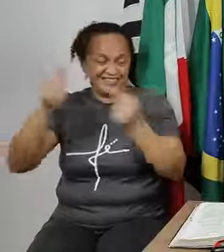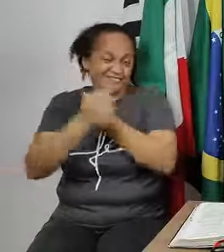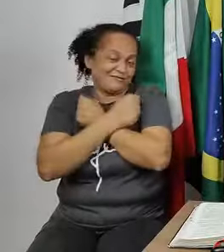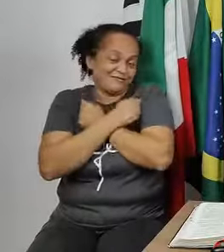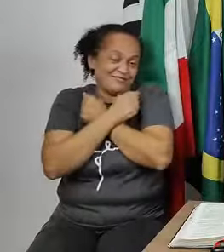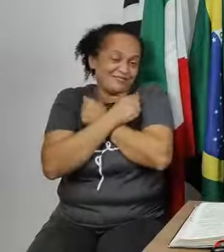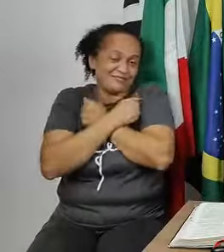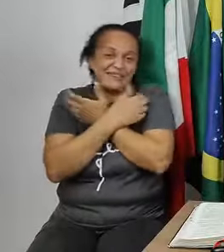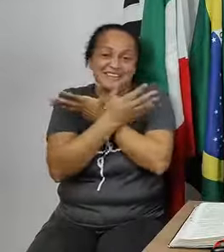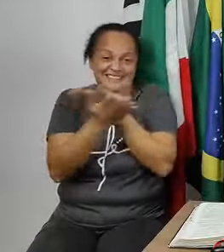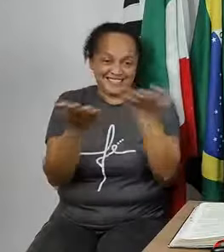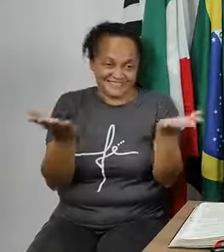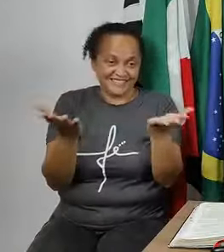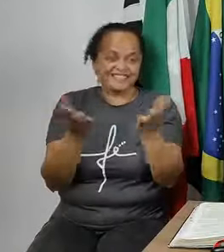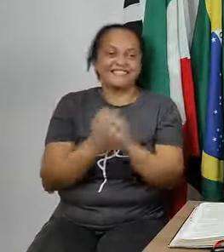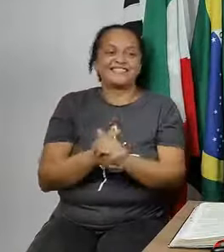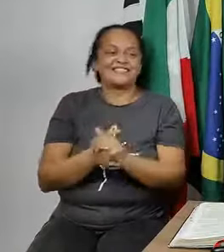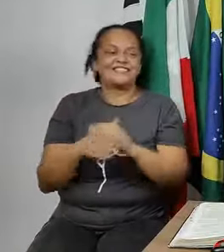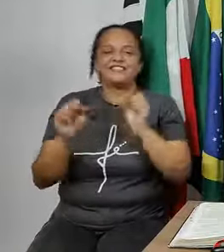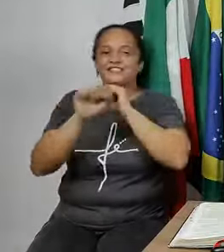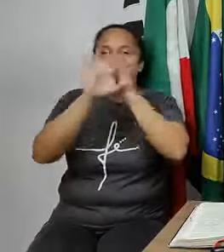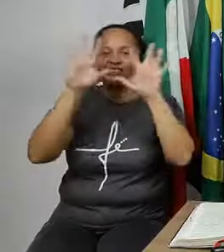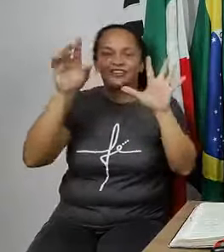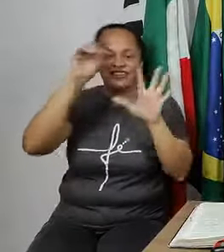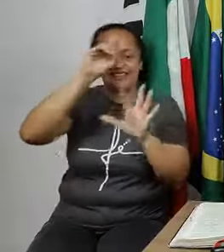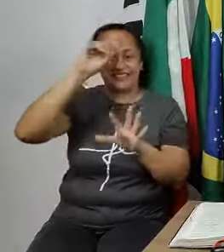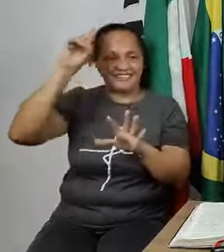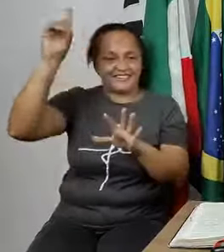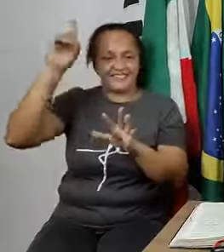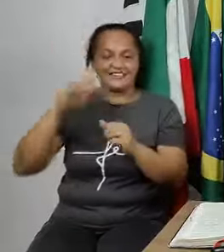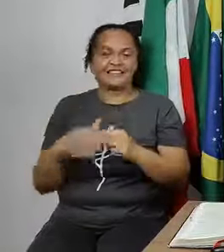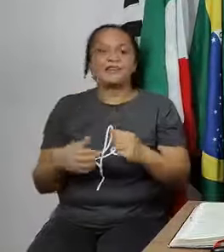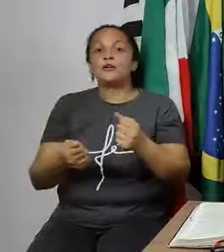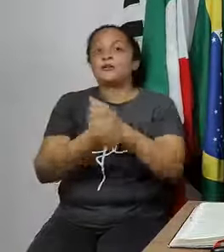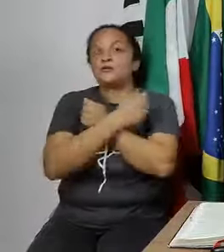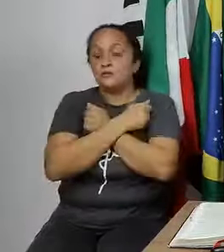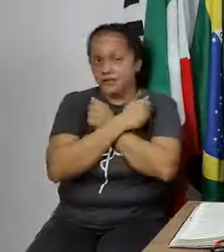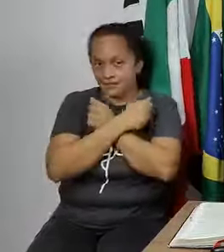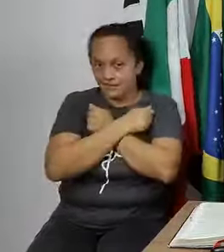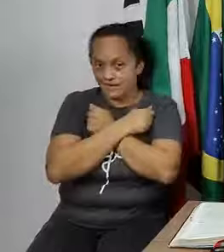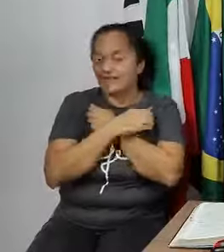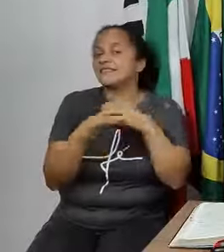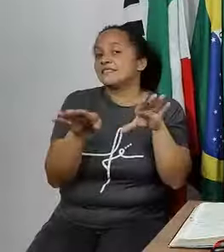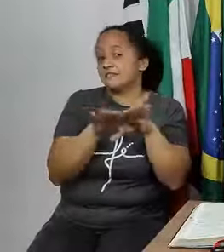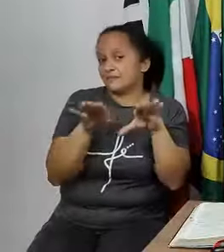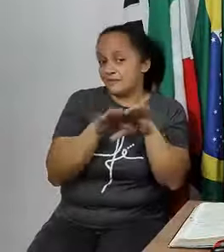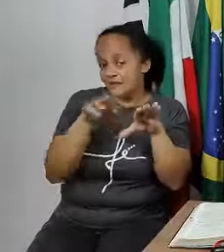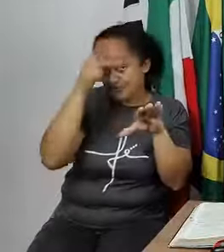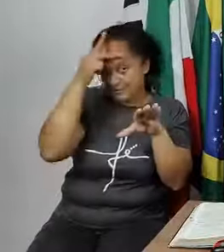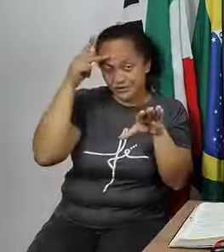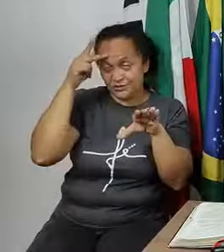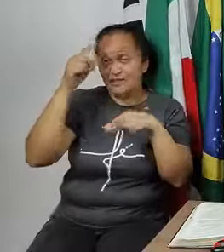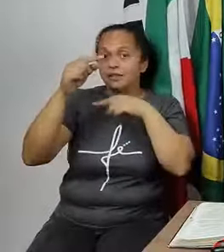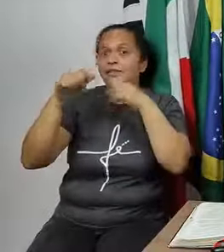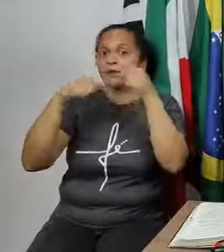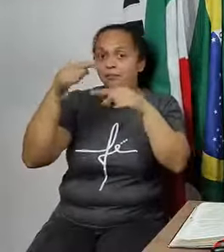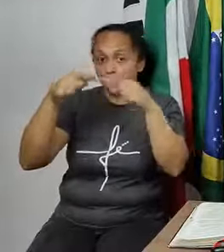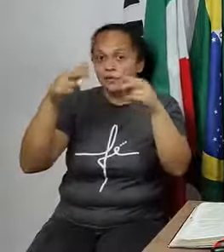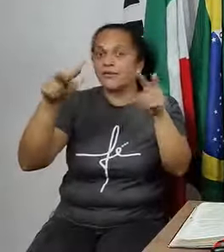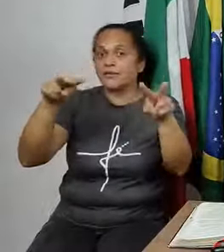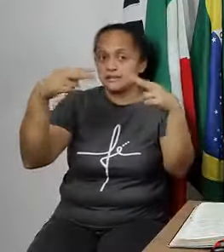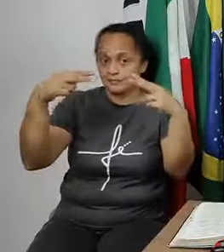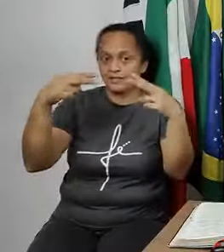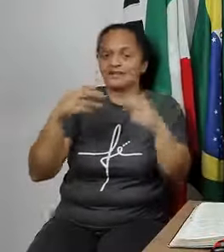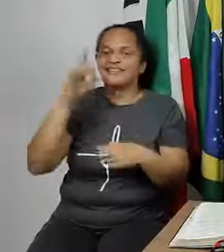são vocês, Glória a Deus. Um abraço para aqueles que vão entrar posteriormente. Que Deus abençoe grandemente.